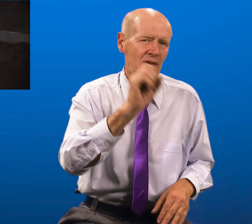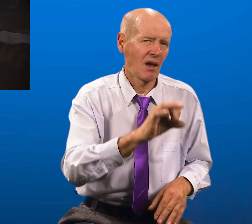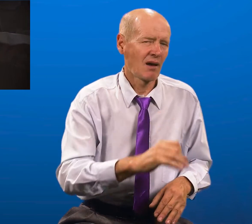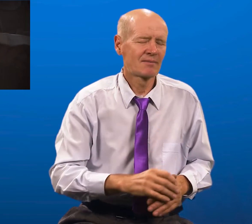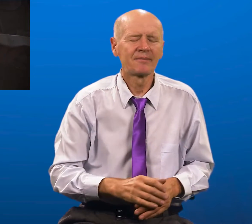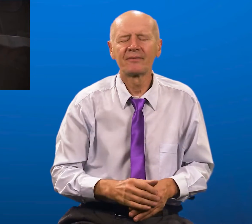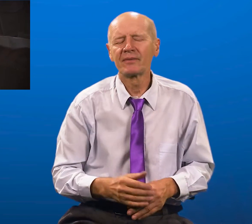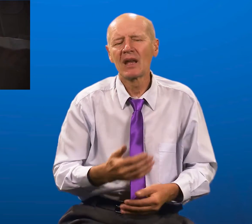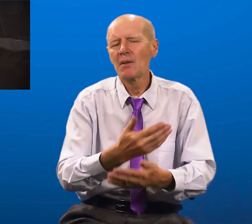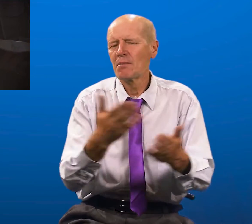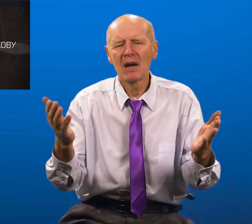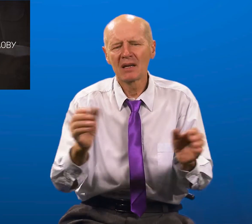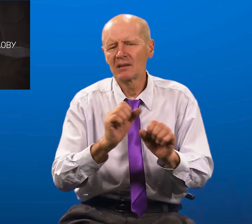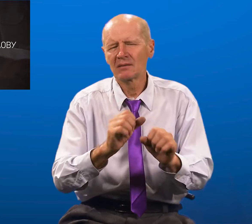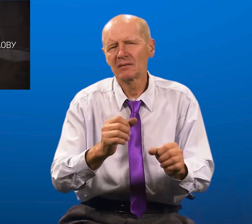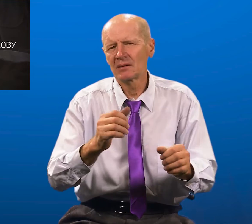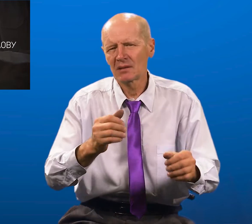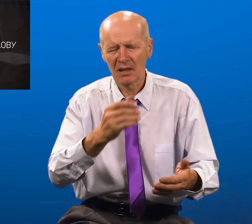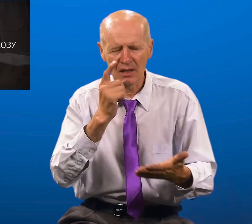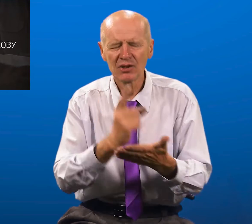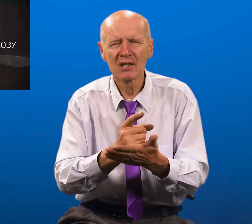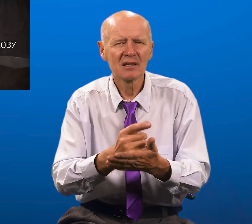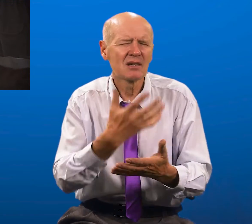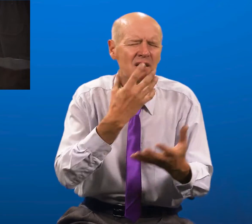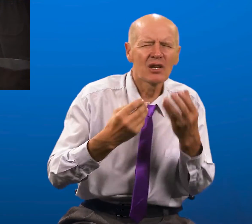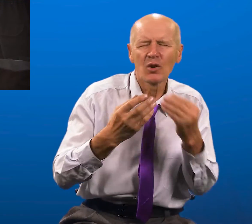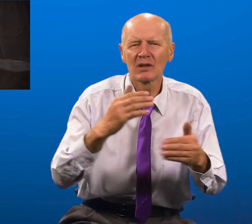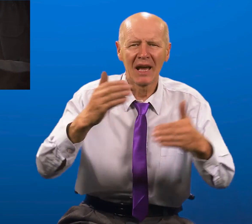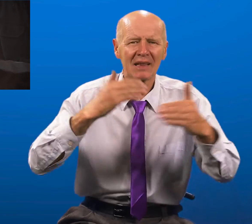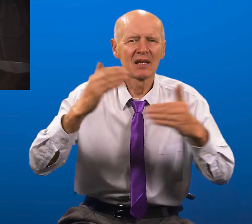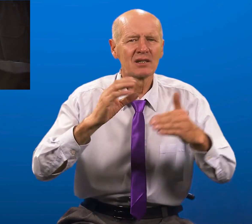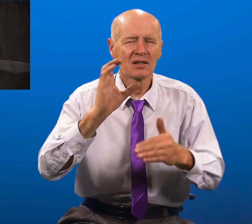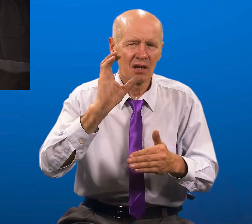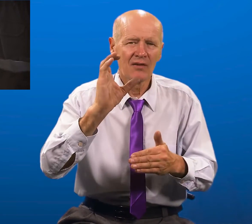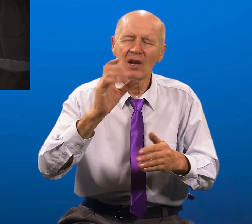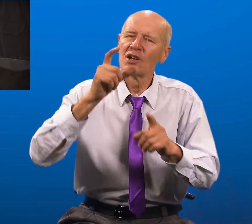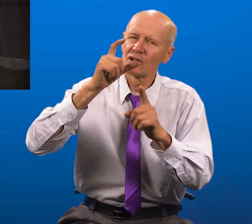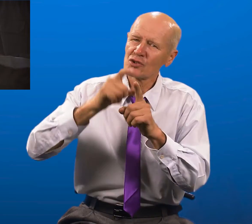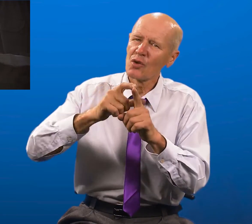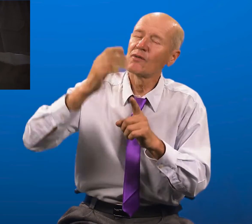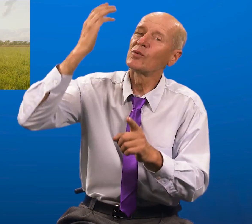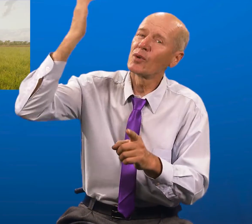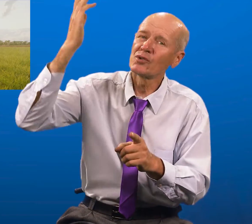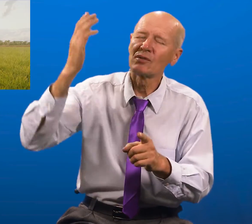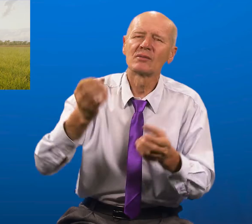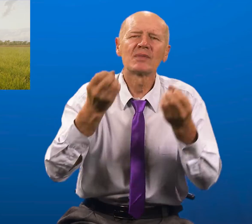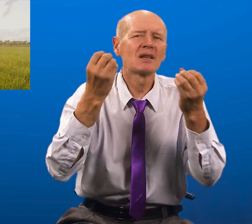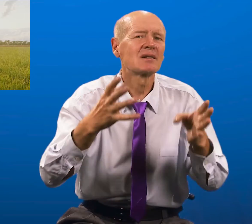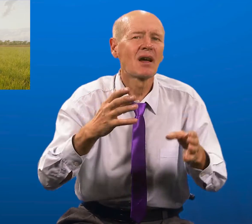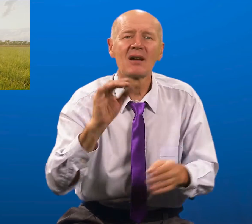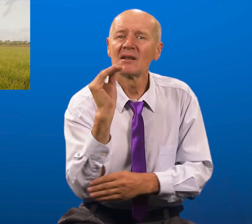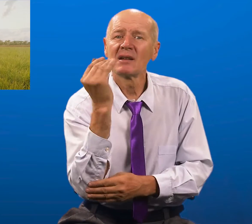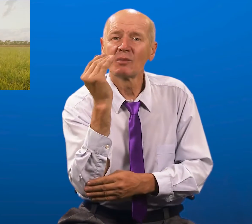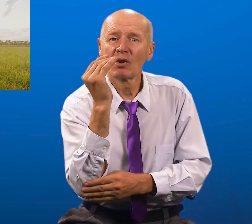Ставить Бога на первое место значит серьезно относиться к Его Слову во всех аспектах и следовать Ему. Простота